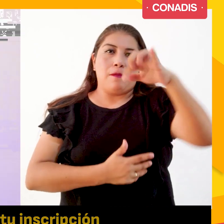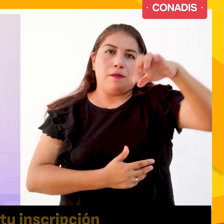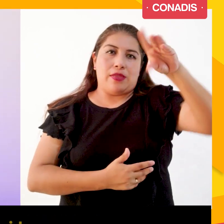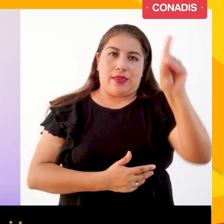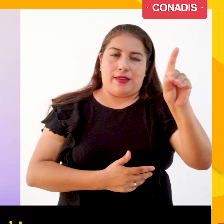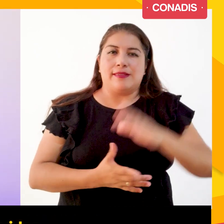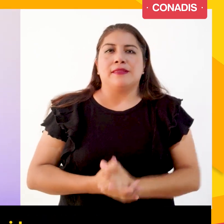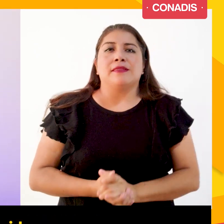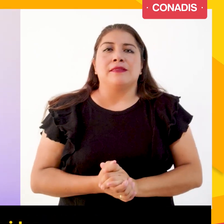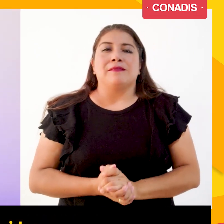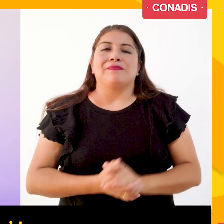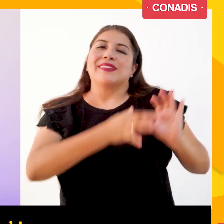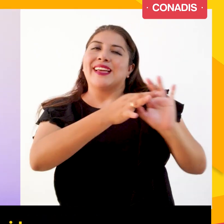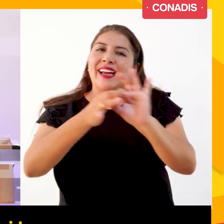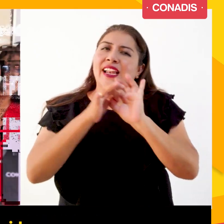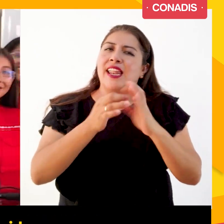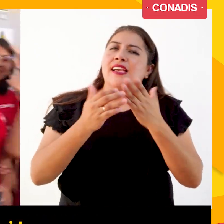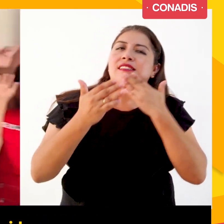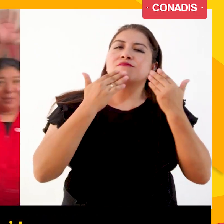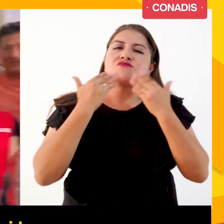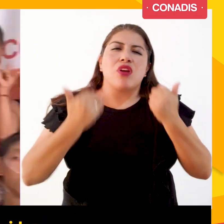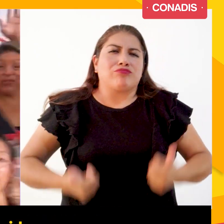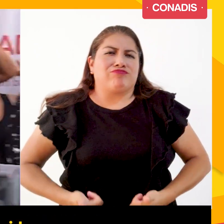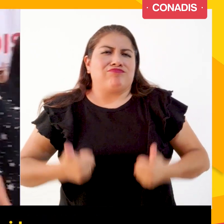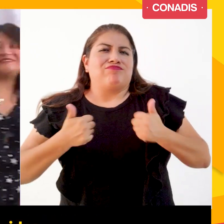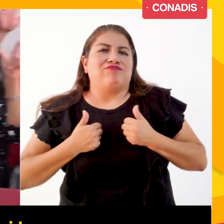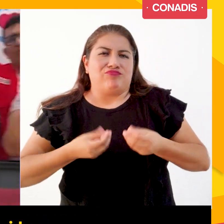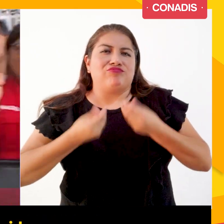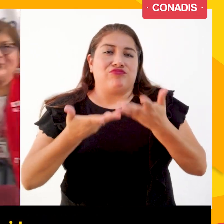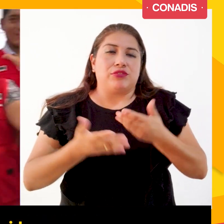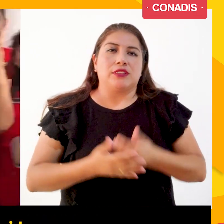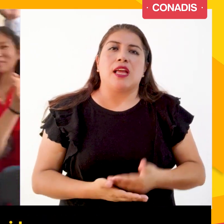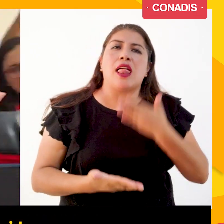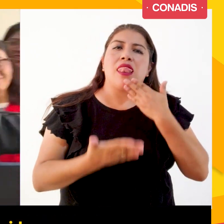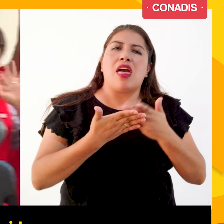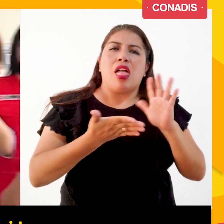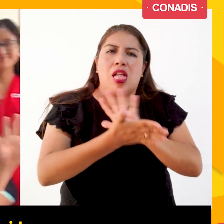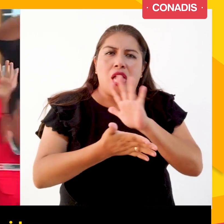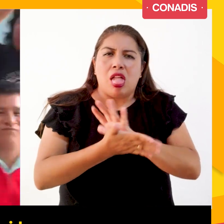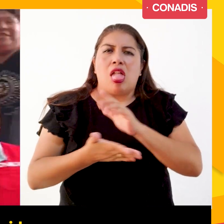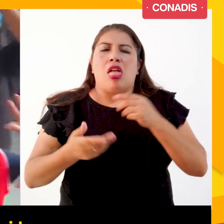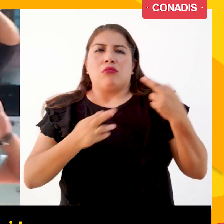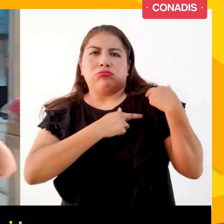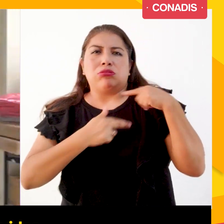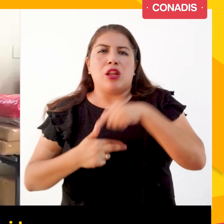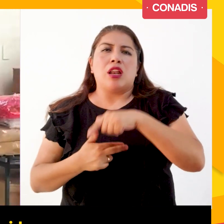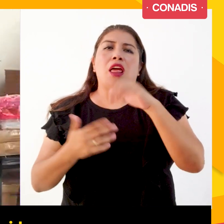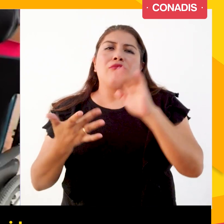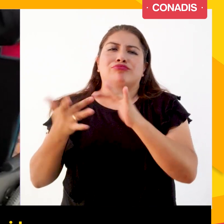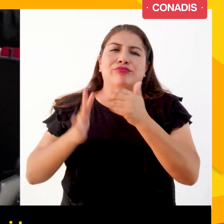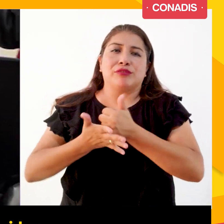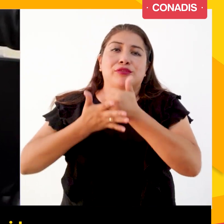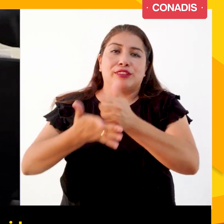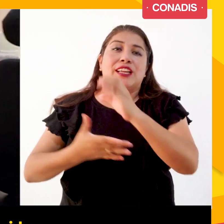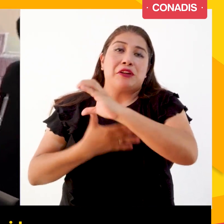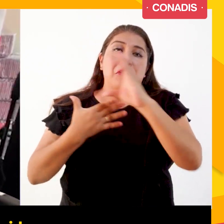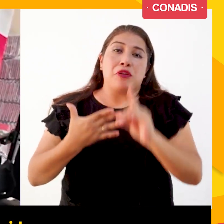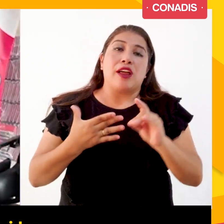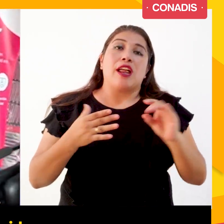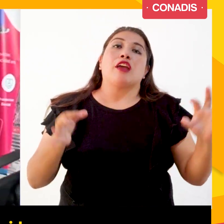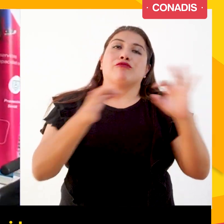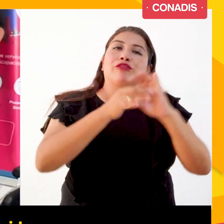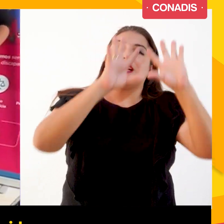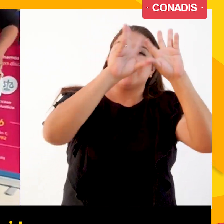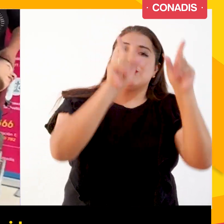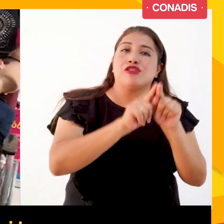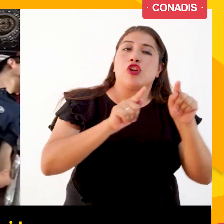www.gov.pe/IPD. Alianzas que mejoran vidas. Gracias a las gestiones realizadas por la Red Alivia del CONADIS y la Asociación Corazones Unidos,